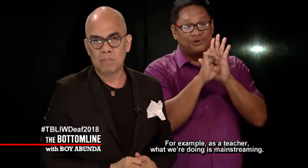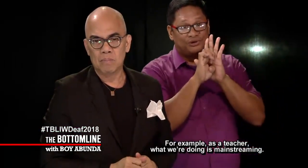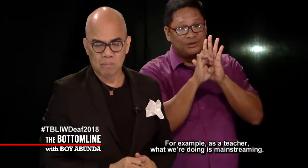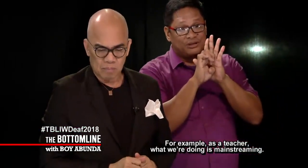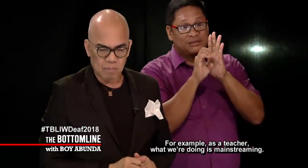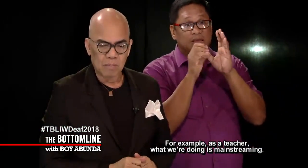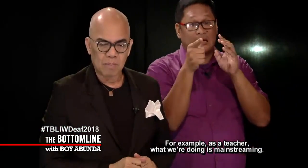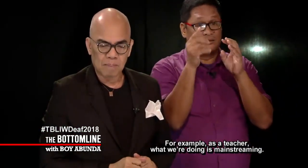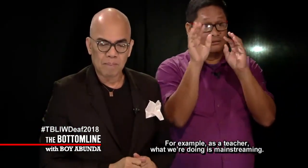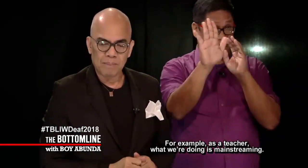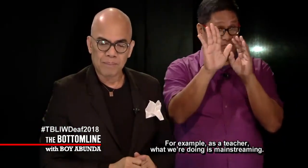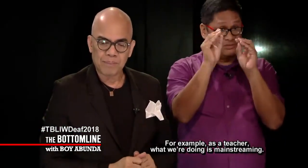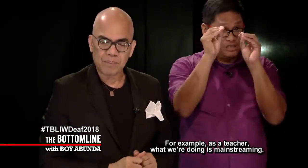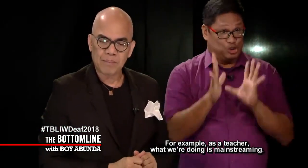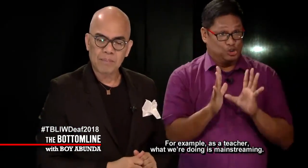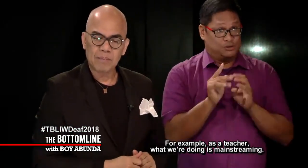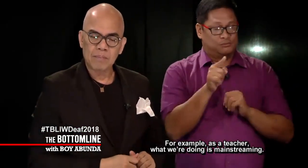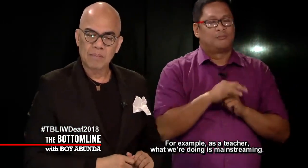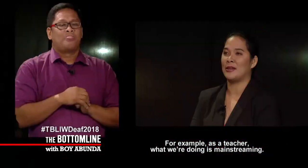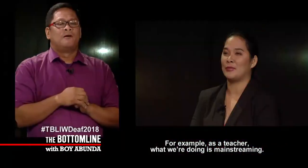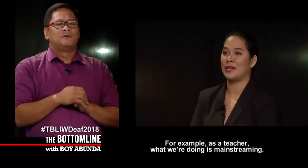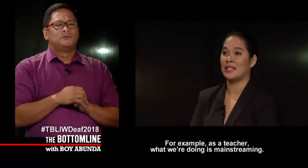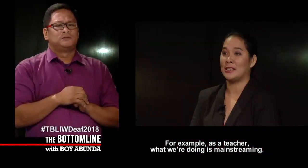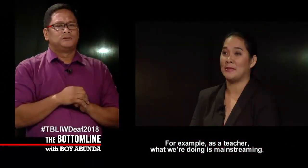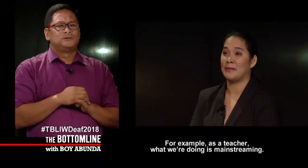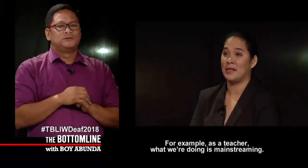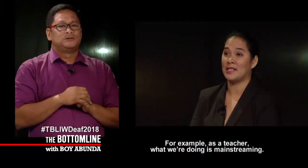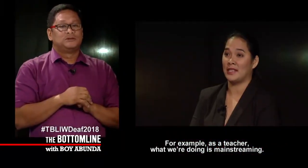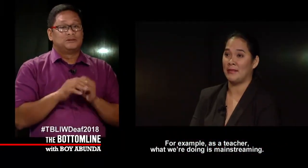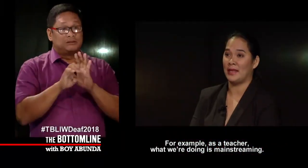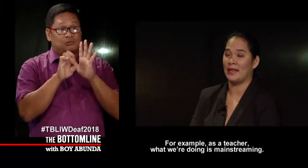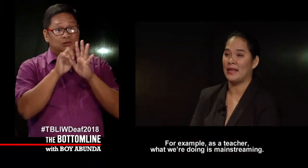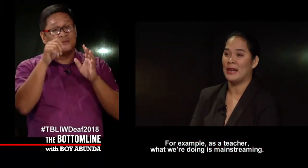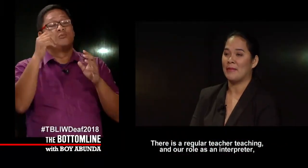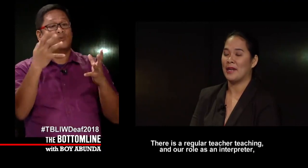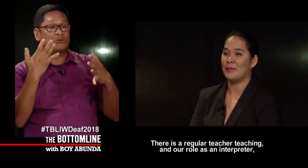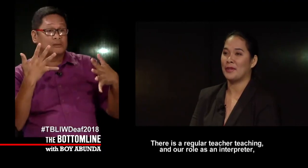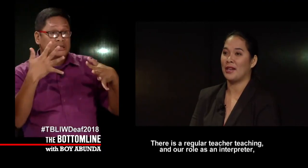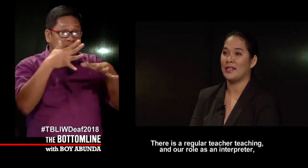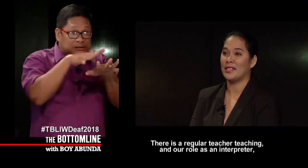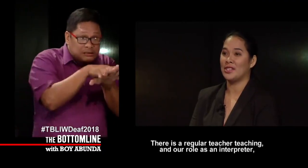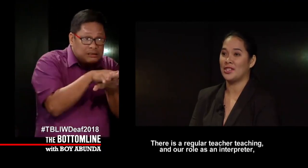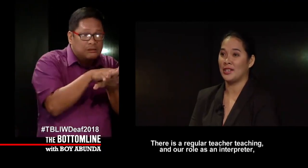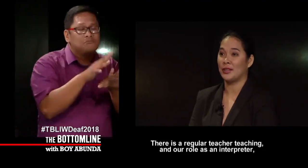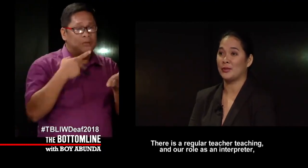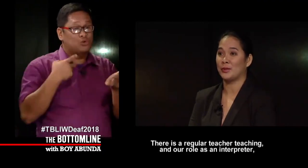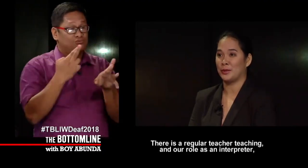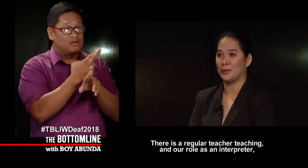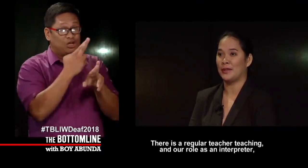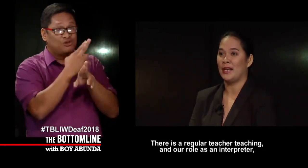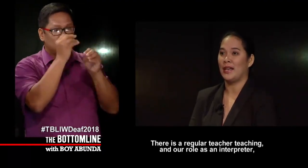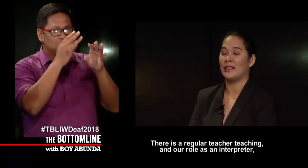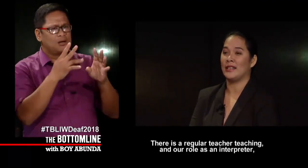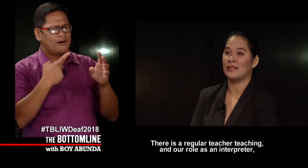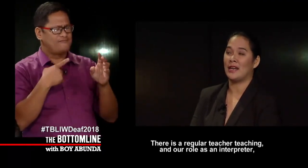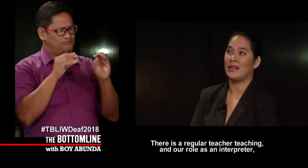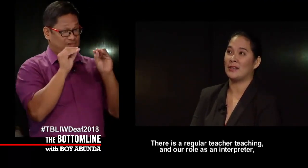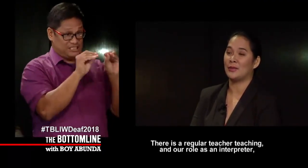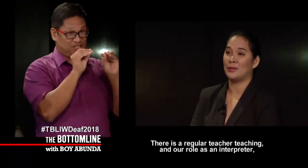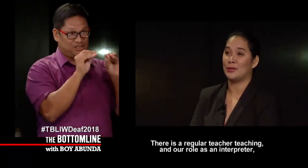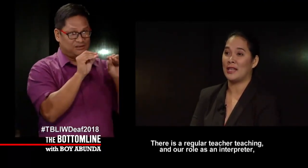a teacher, ang inaano po natin yung mainstreaming. Mayroon pong regular teacher na nagtuturo. And